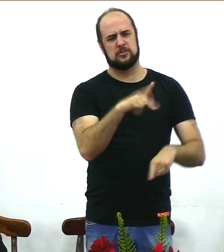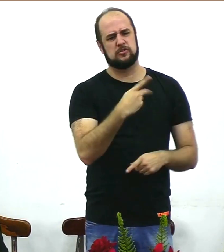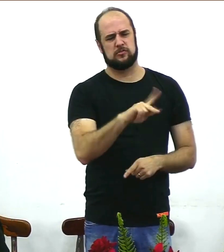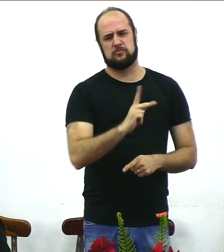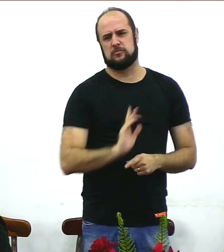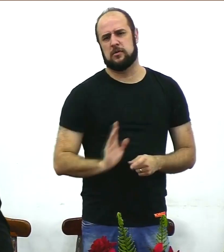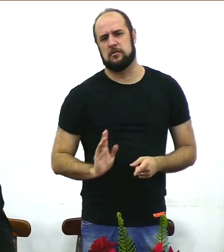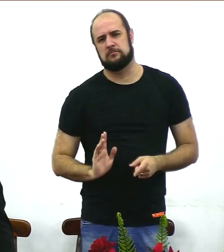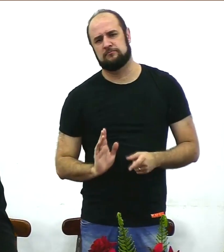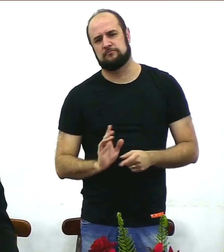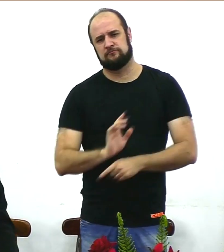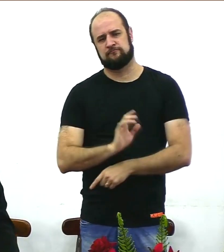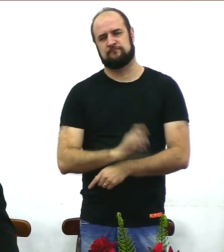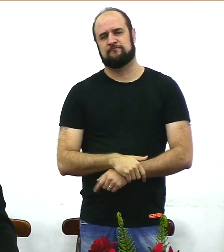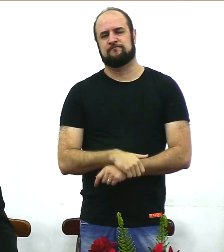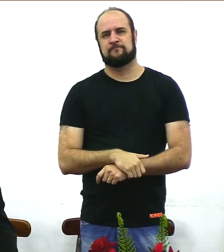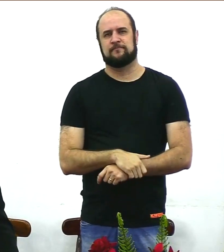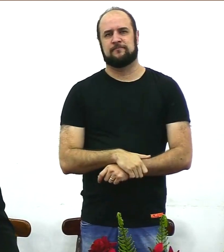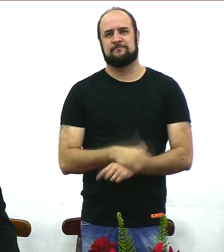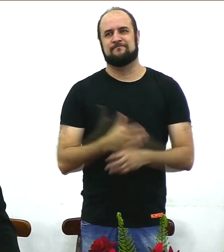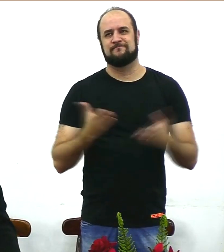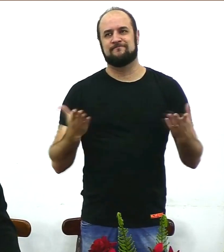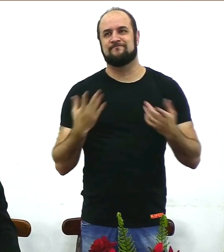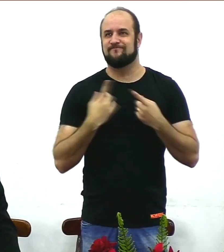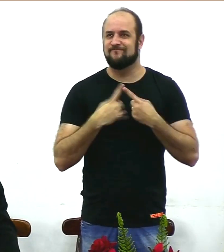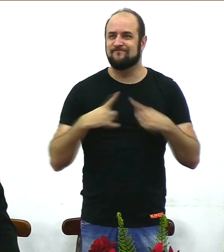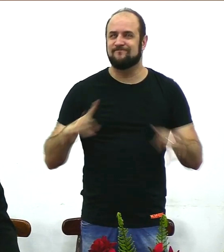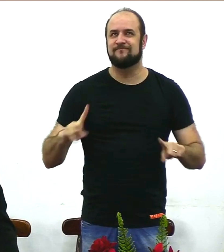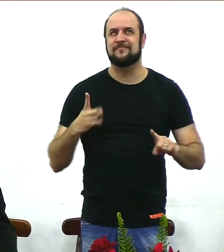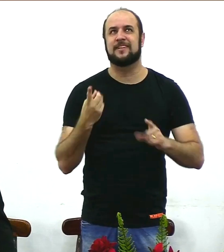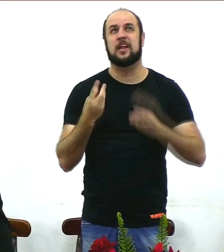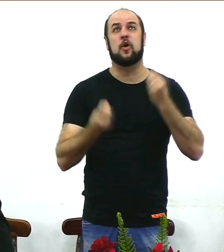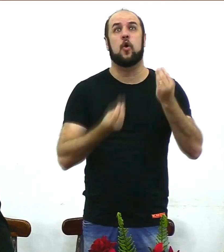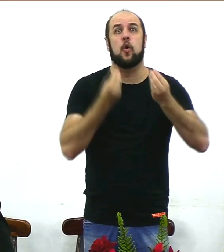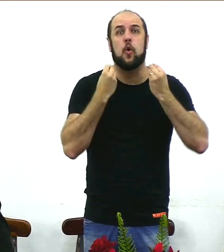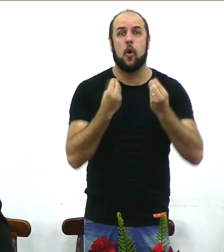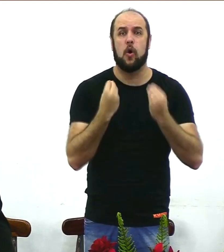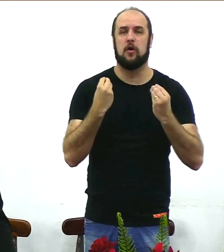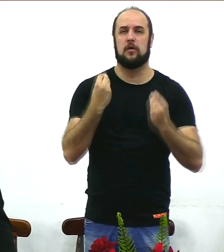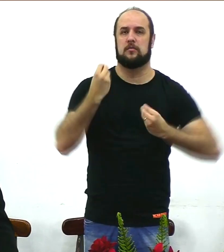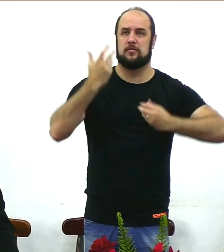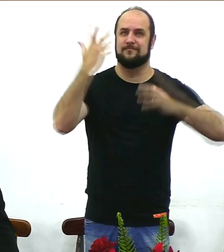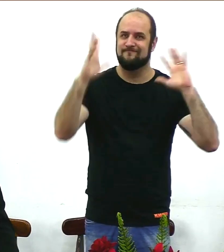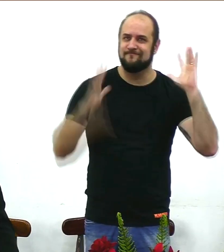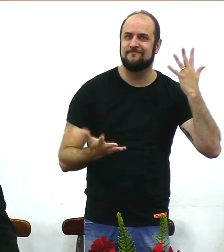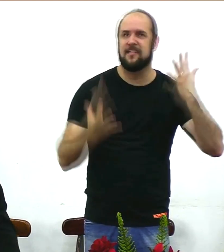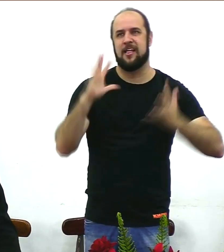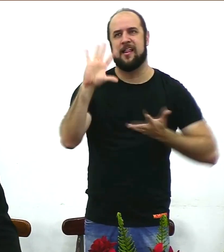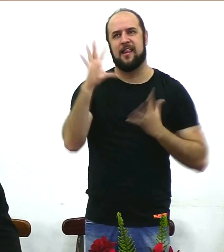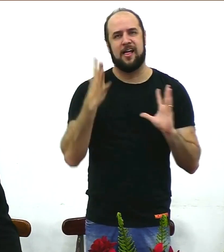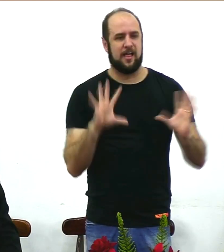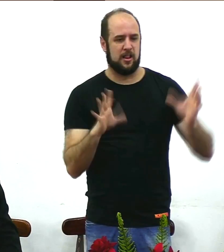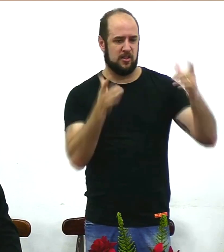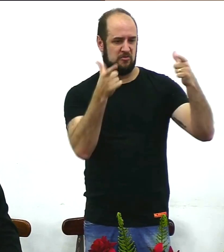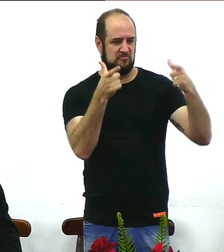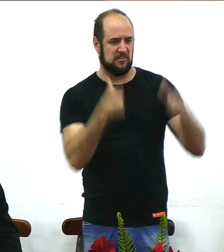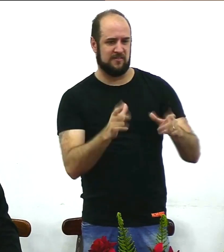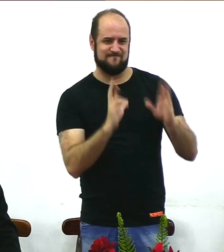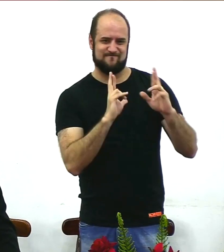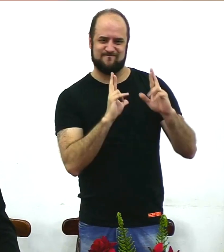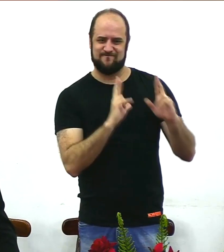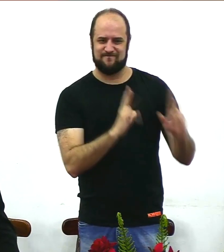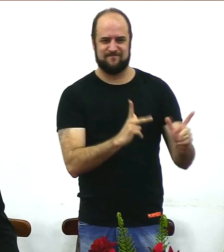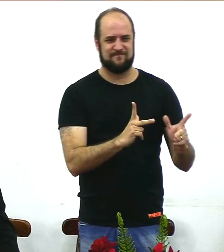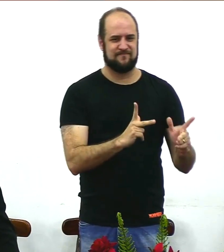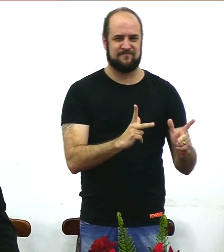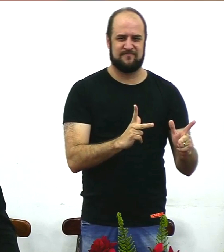No entanto, olhando aqui para o versículo 3, parece que eles eram demandados a